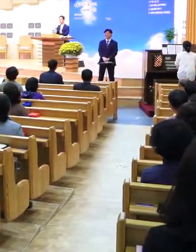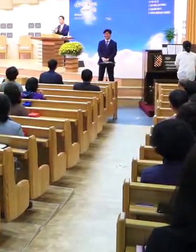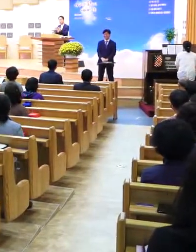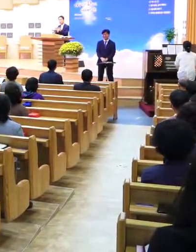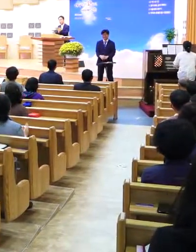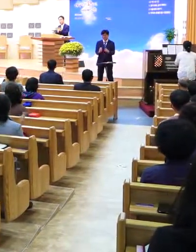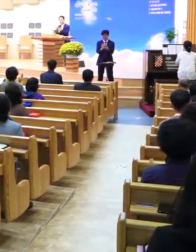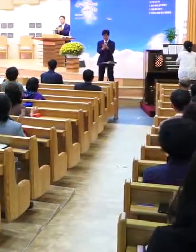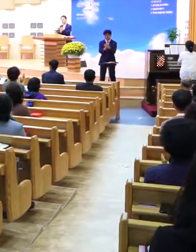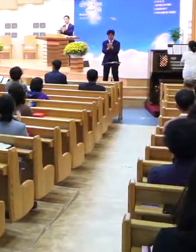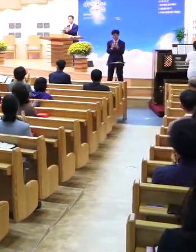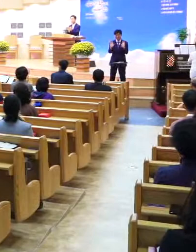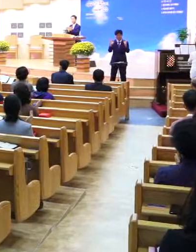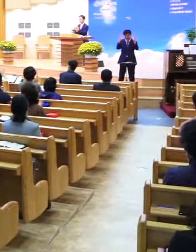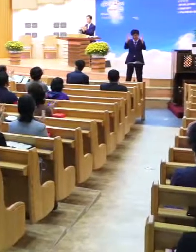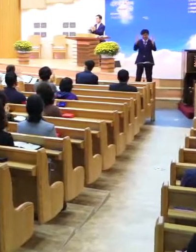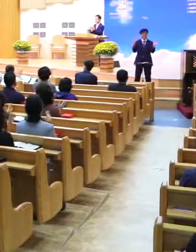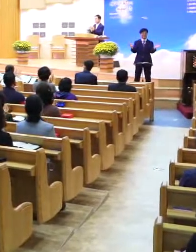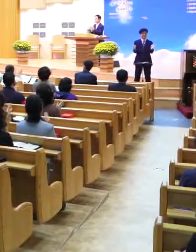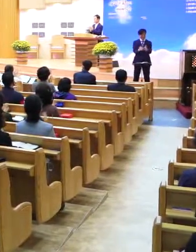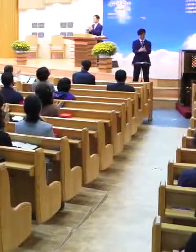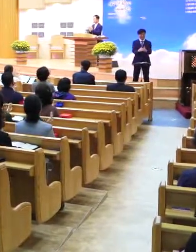하나님께 영광을 합수하겠습니다.